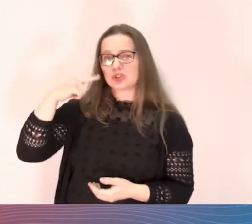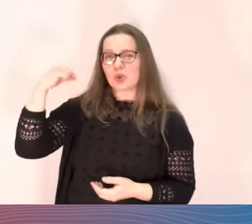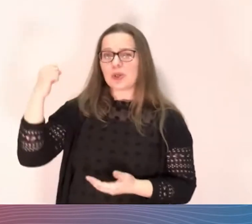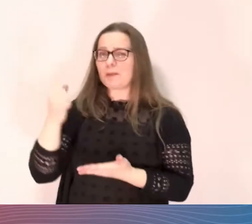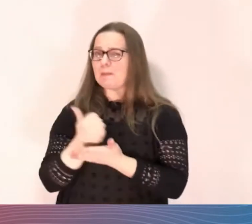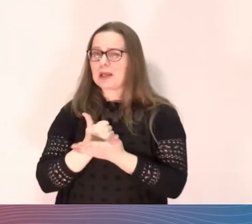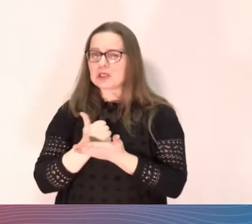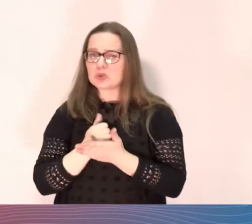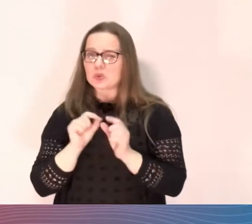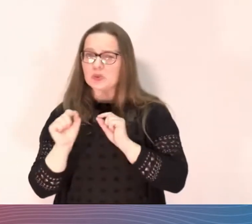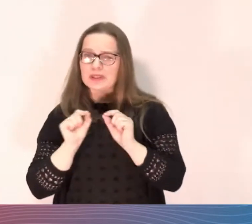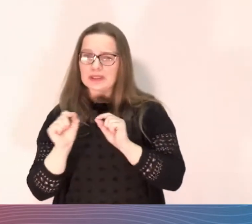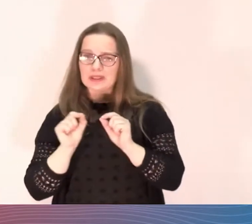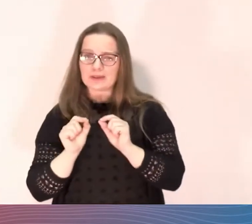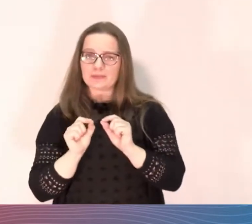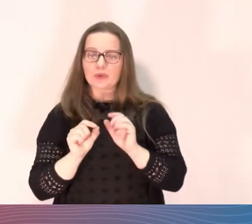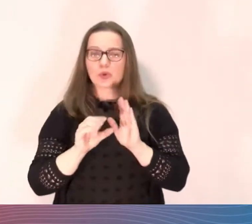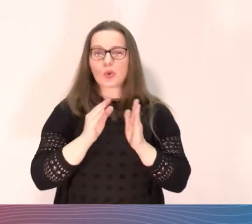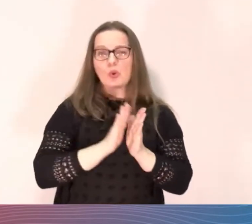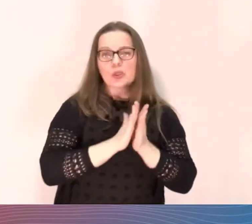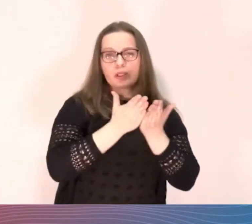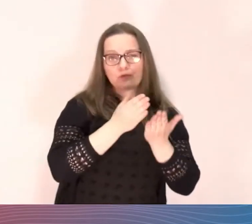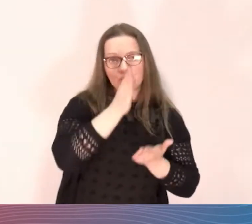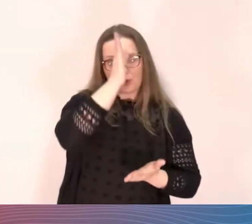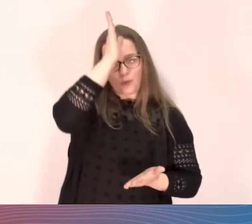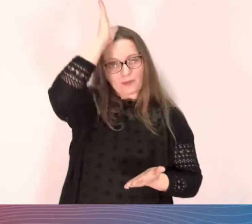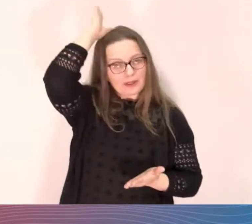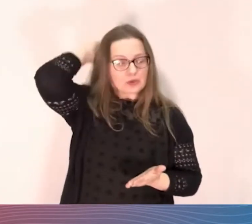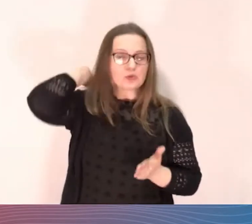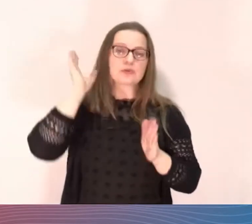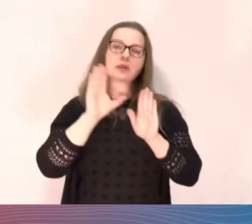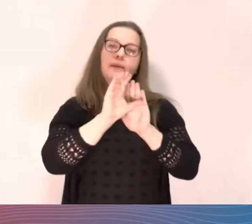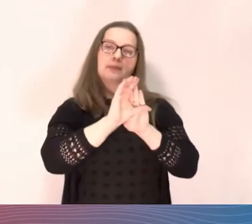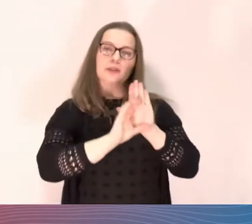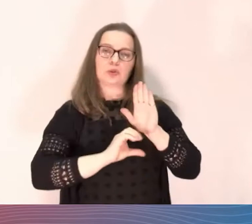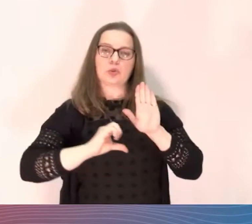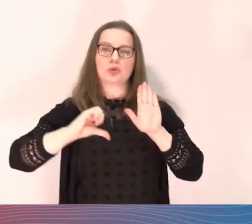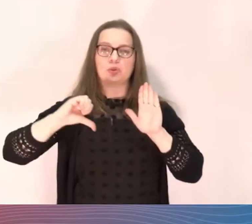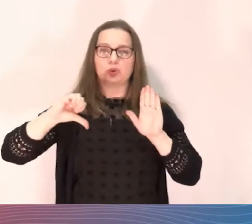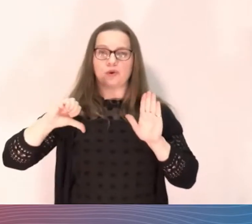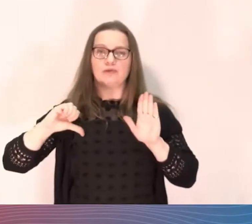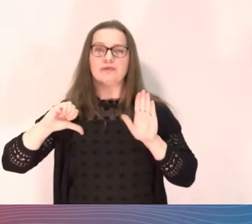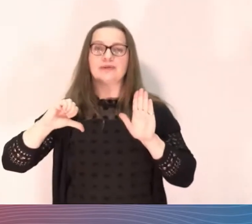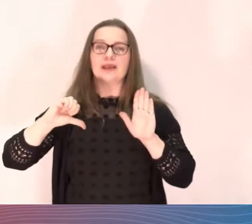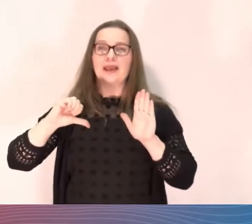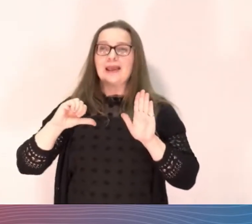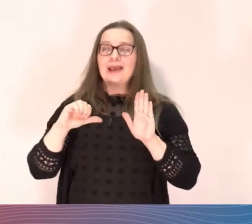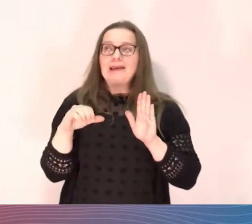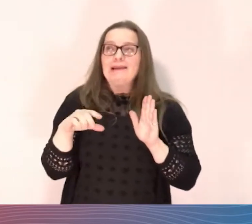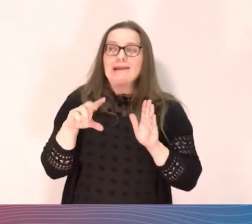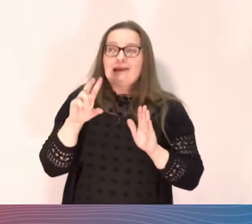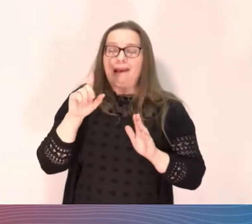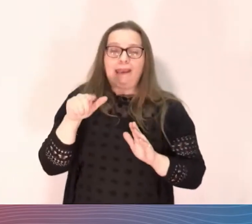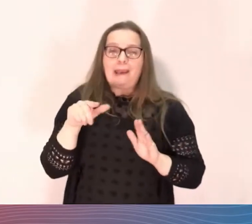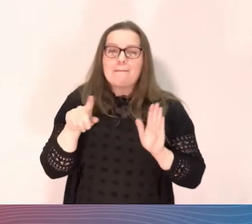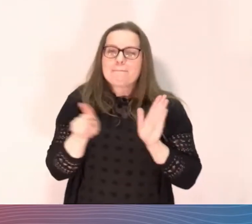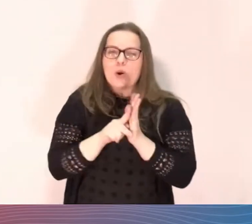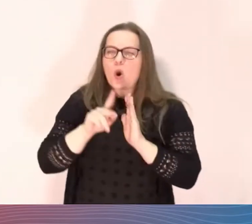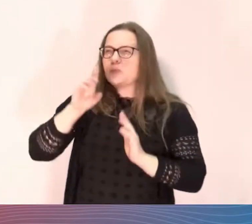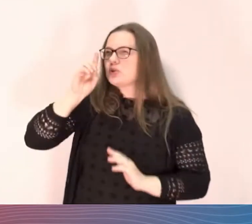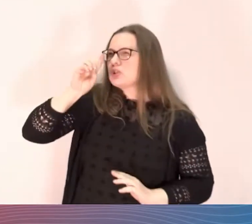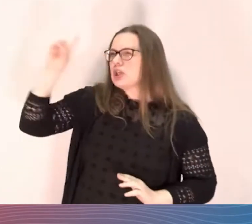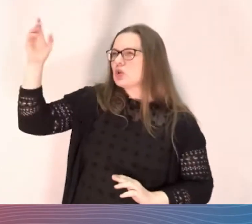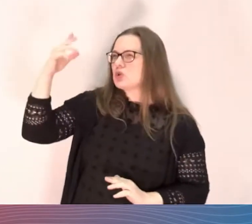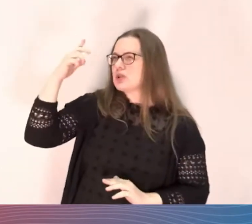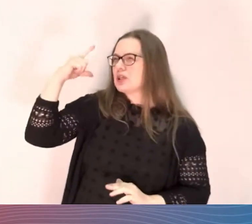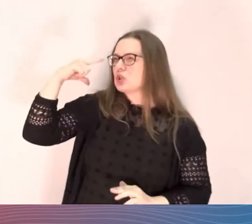Romanos 9 nos deixa claro que a eleição é totalmente uma questão de Deus. Deus, Ele é Criador.